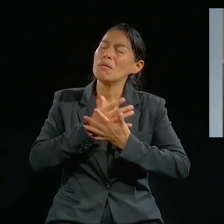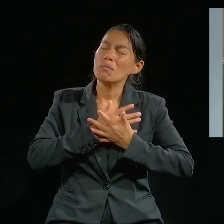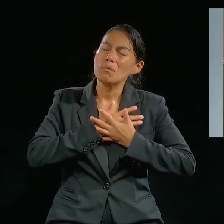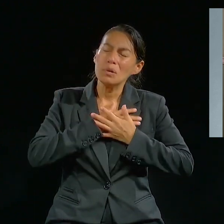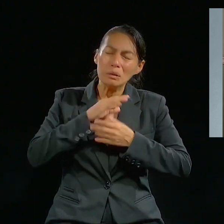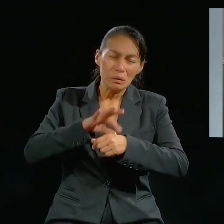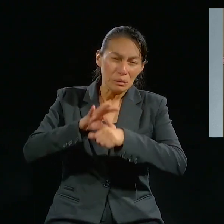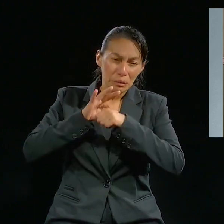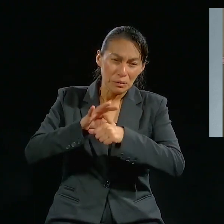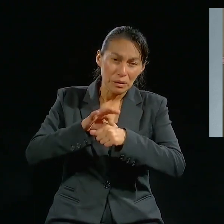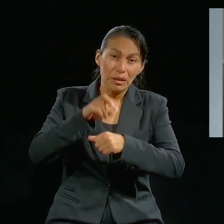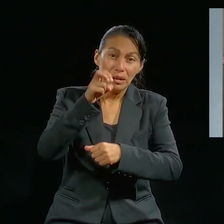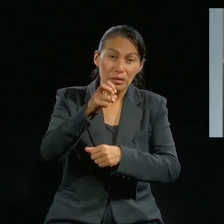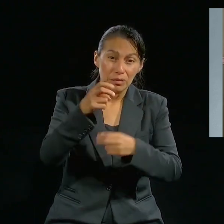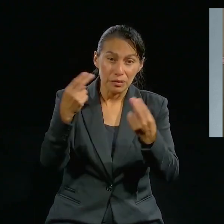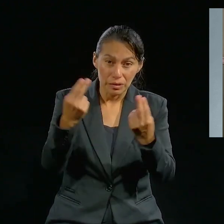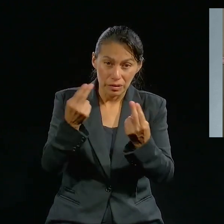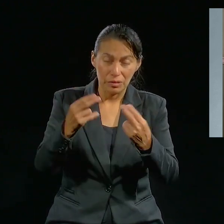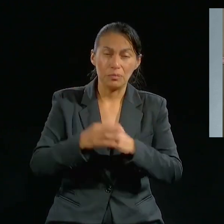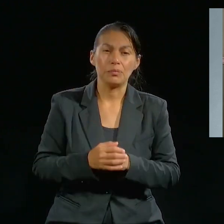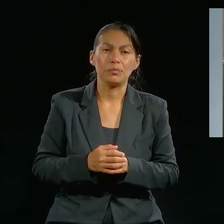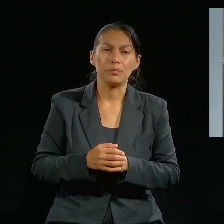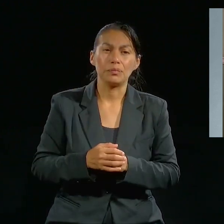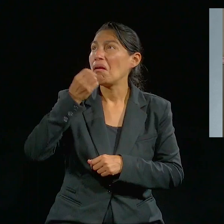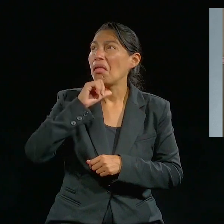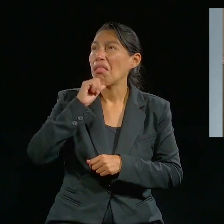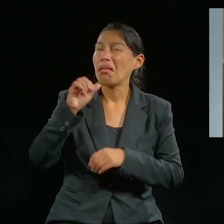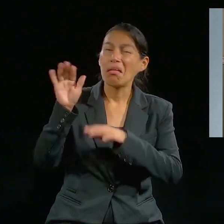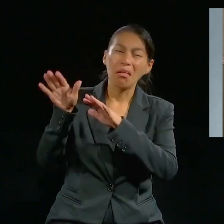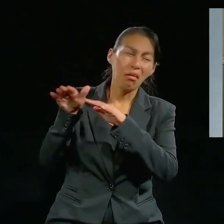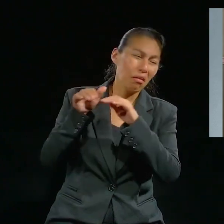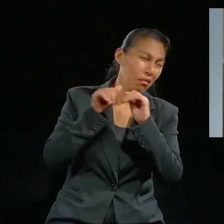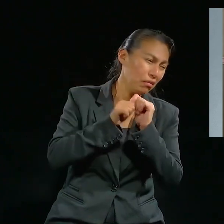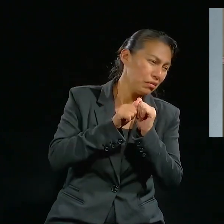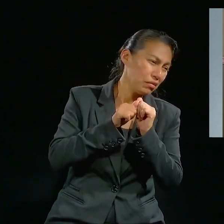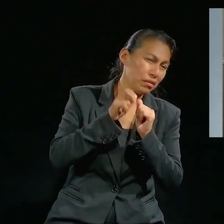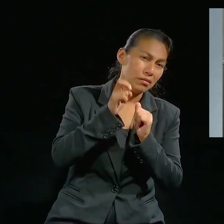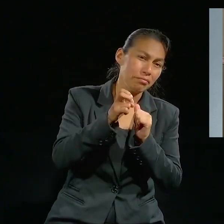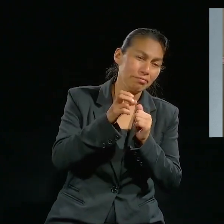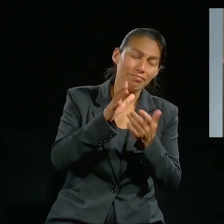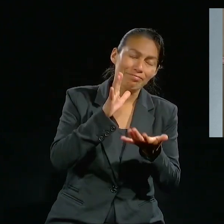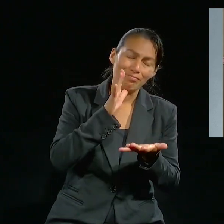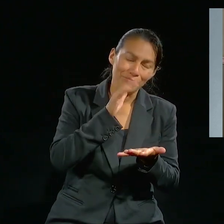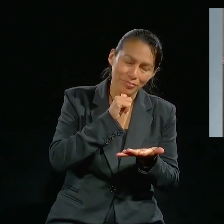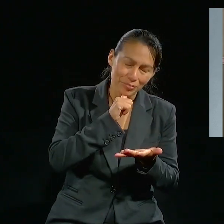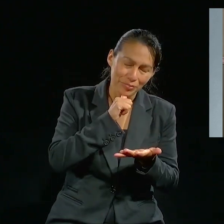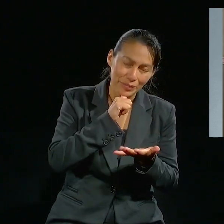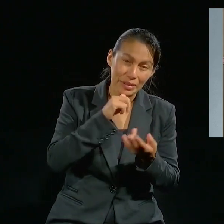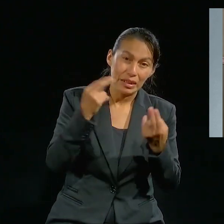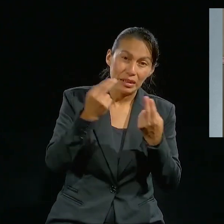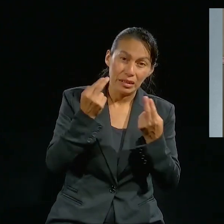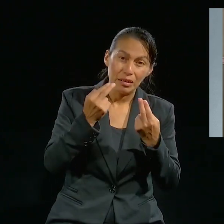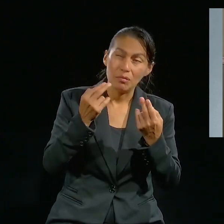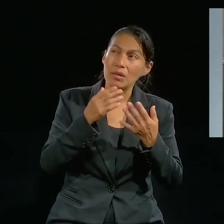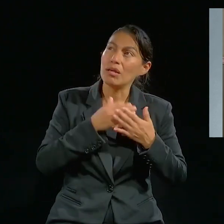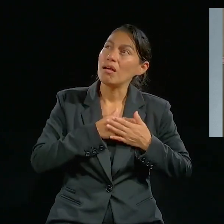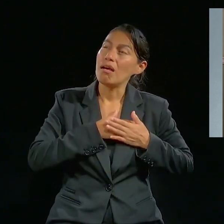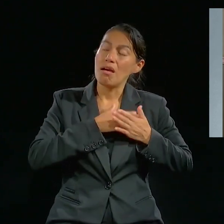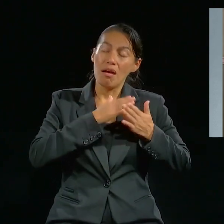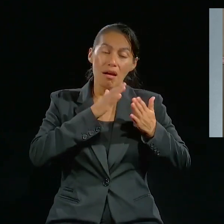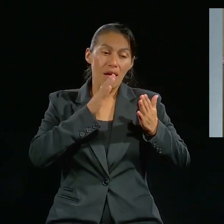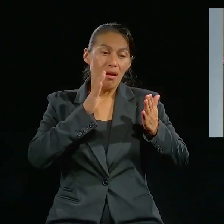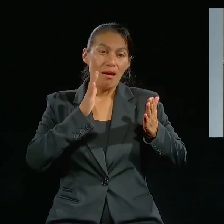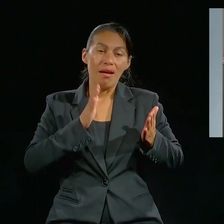Nunca será posible si no oramos. Orar es el acto de abrir nuestro corazón a Dios